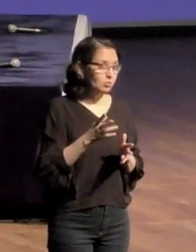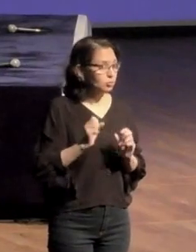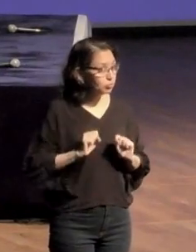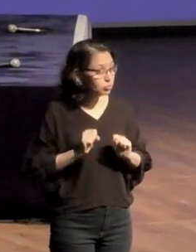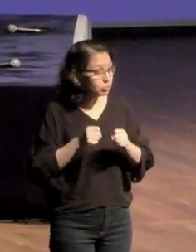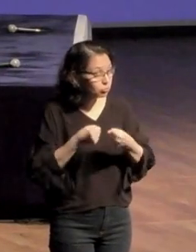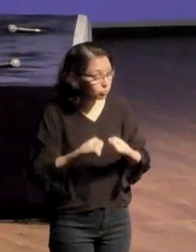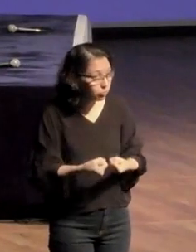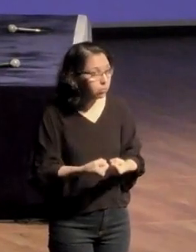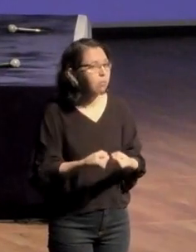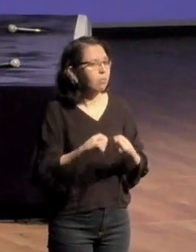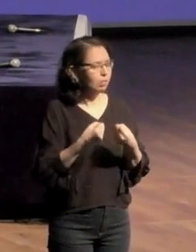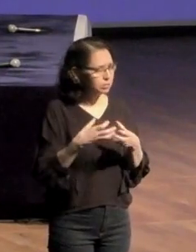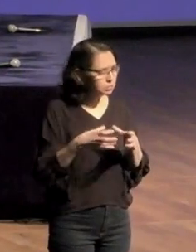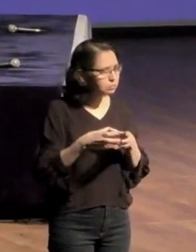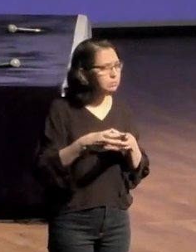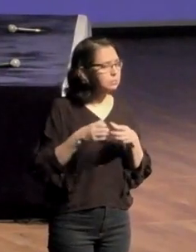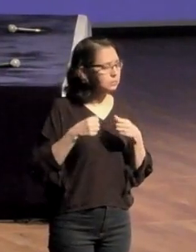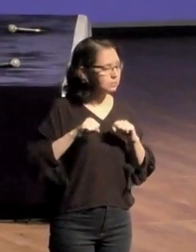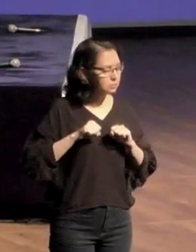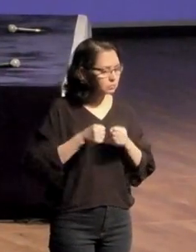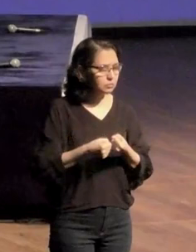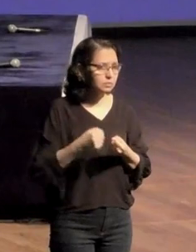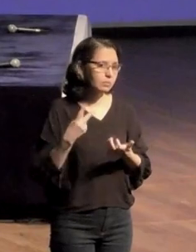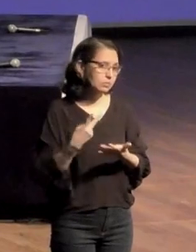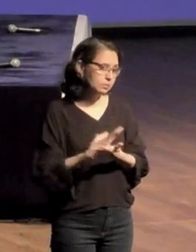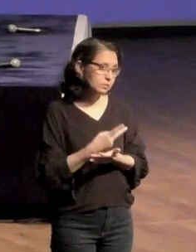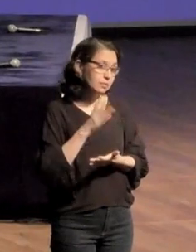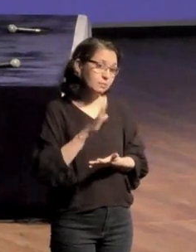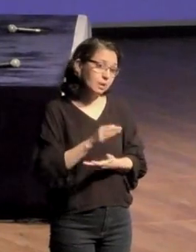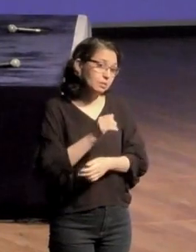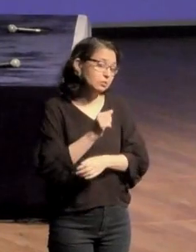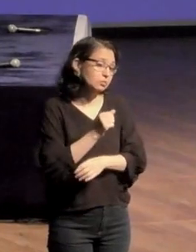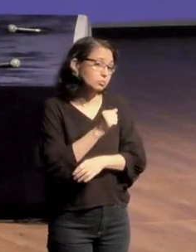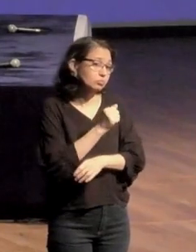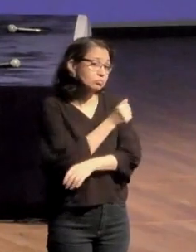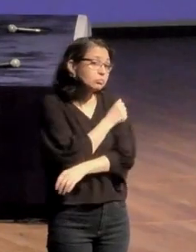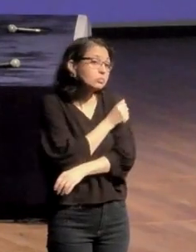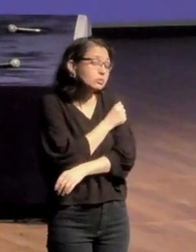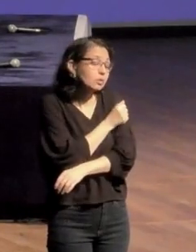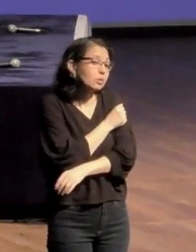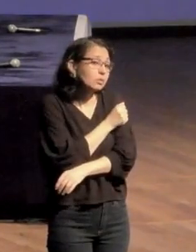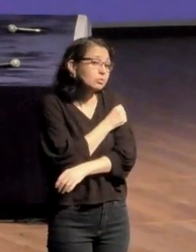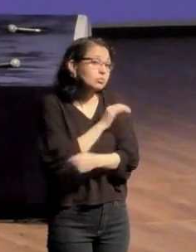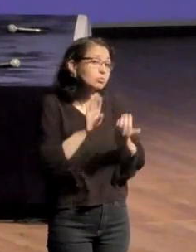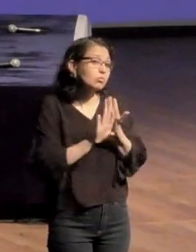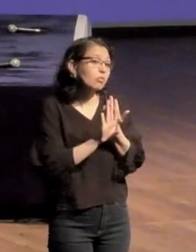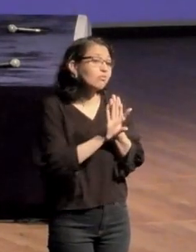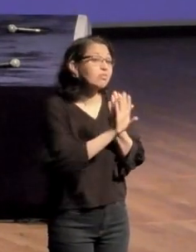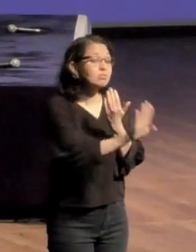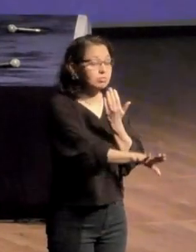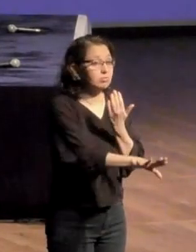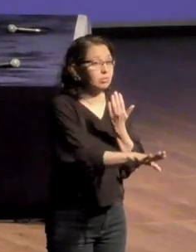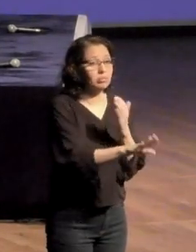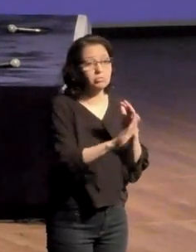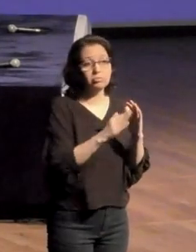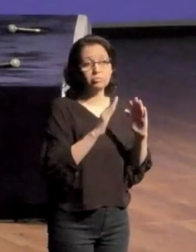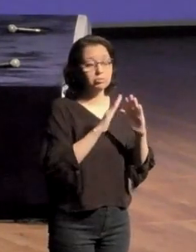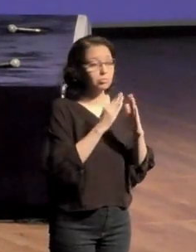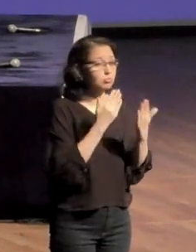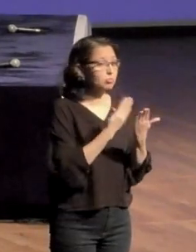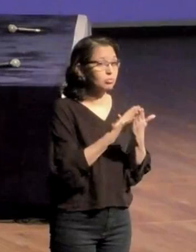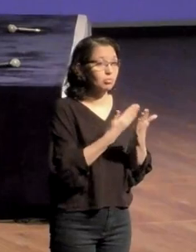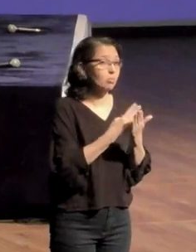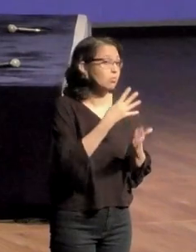de muitas pessoas para isso acontecer esses estudantes acabam afastados da escola tem casos de estudantes afastados quatro cinco